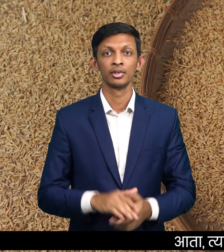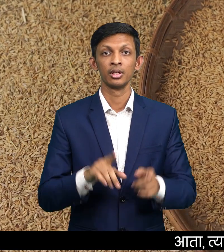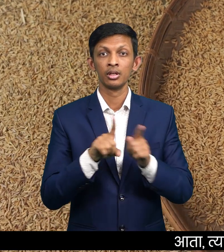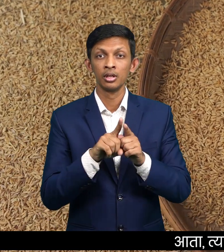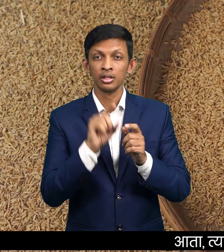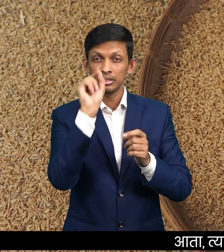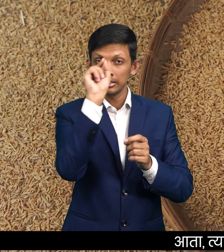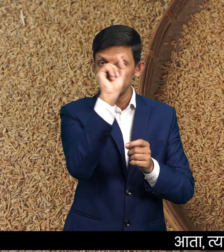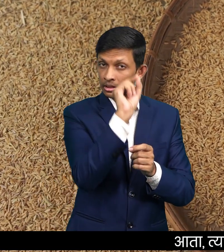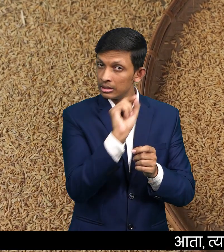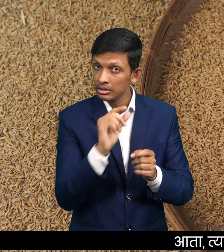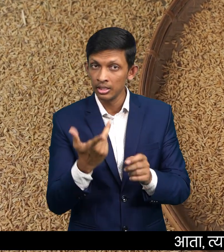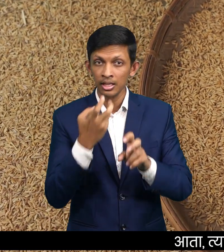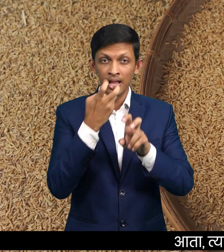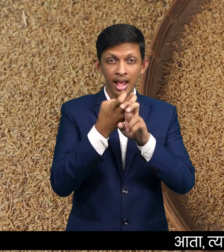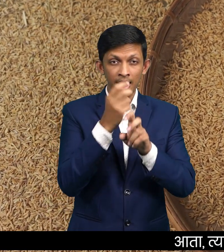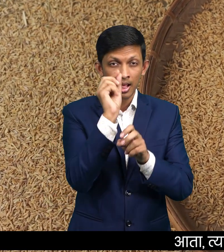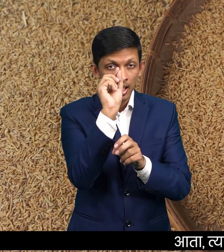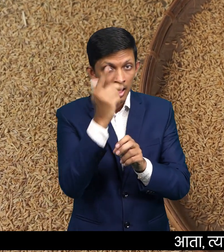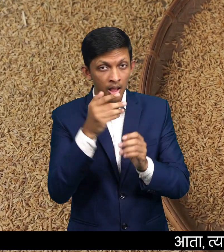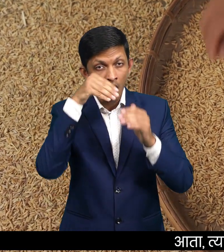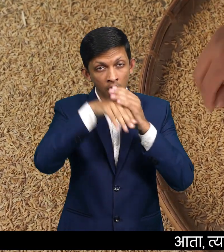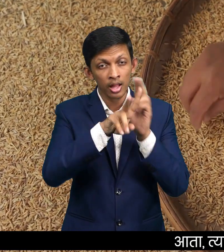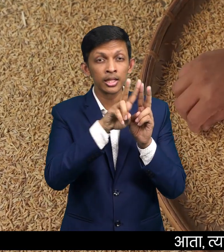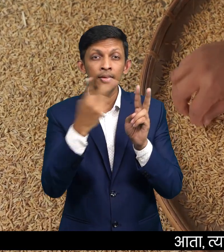आता त्यातून दगड, साल